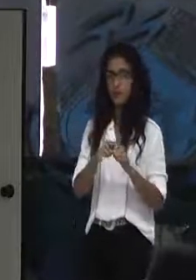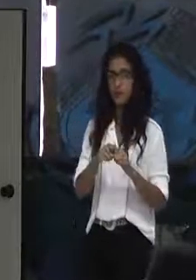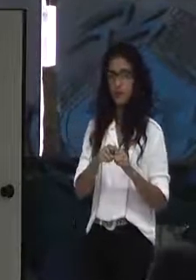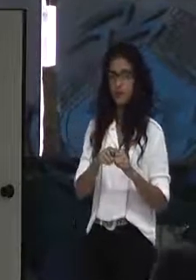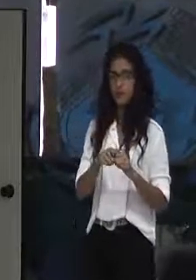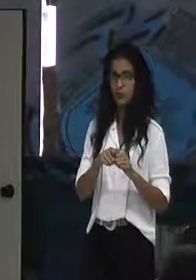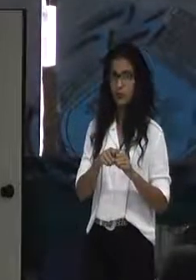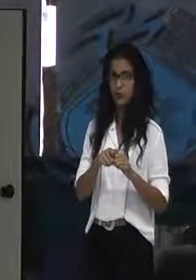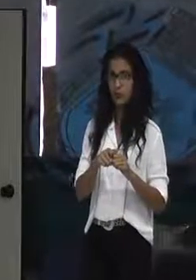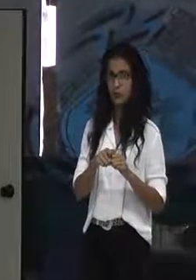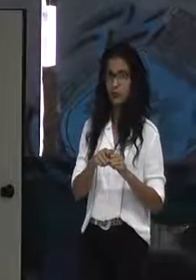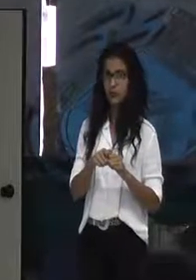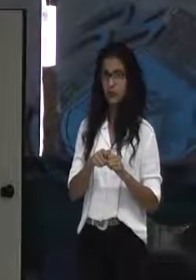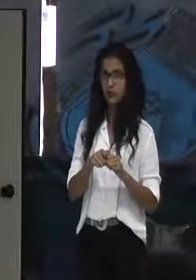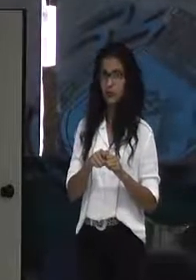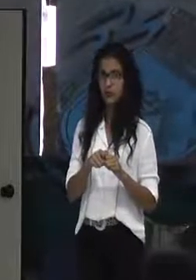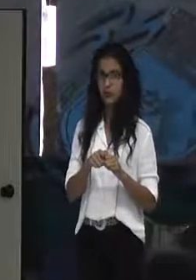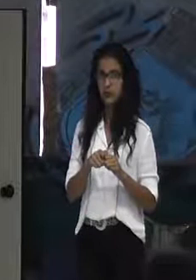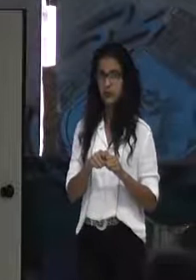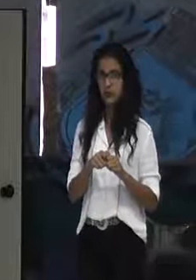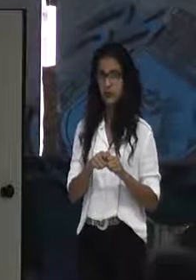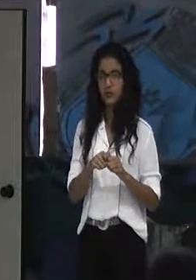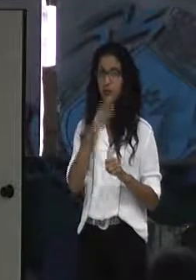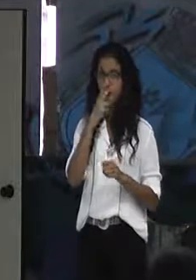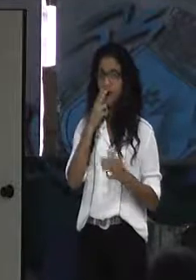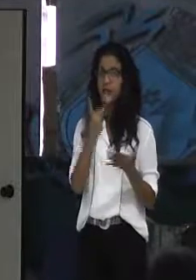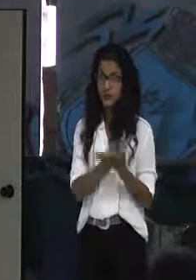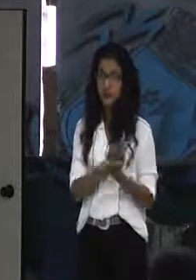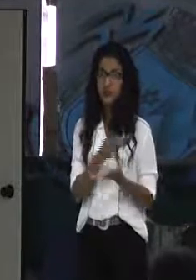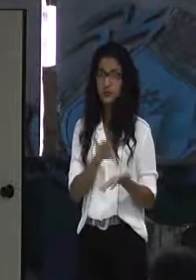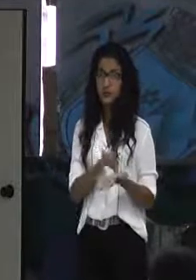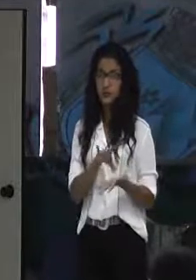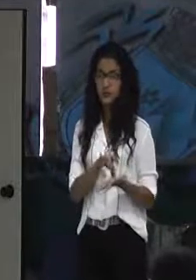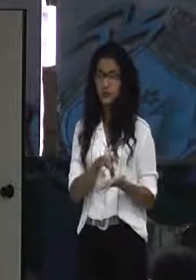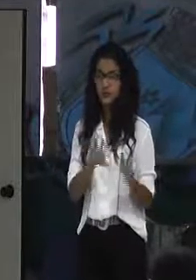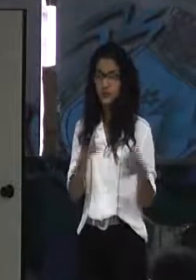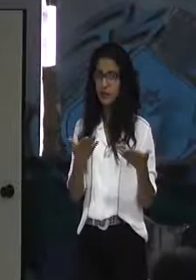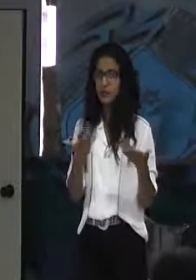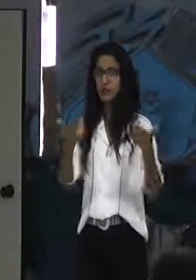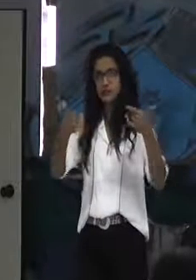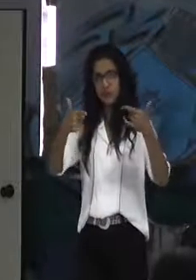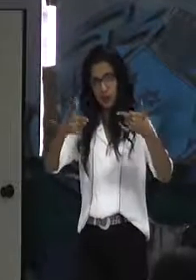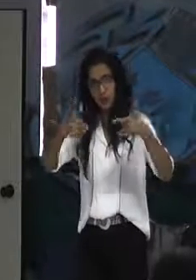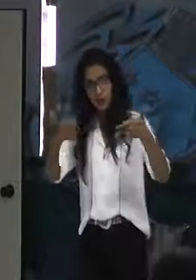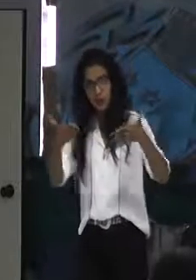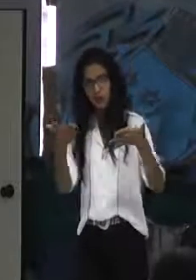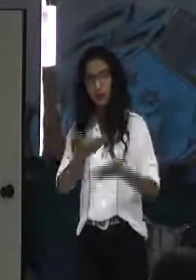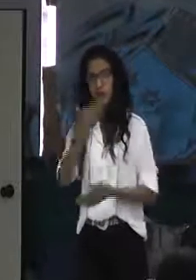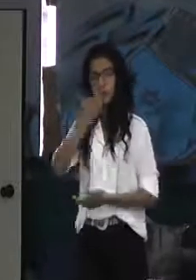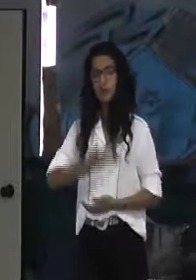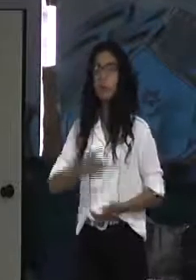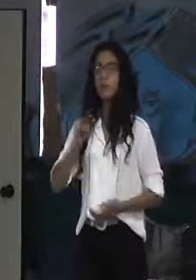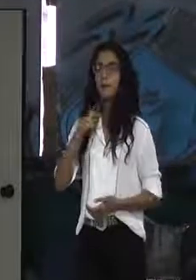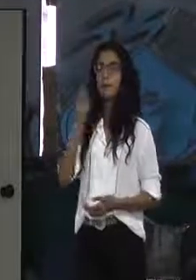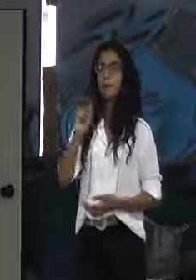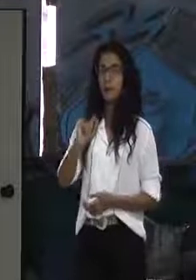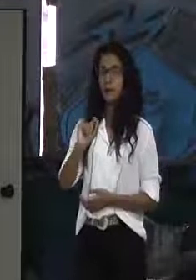se colocando as coisas e daria errado. Por isso que nós estamos voltando a essa casa hoje, para dizer que